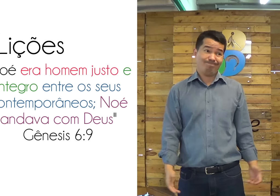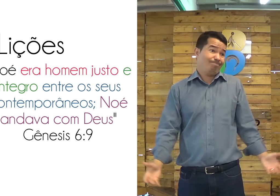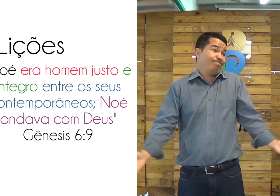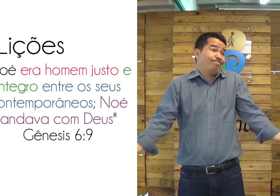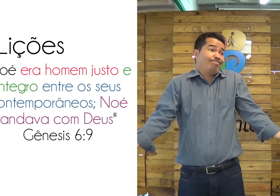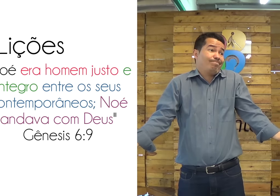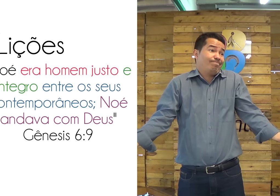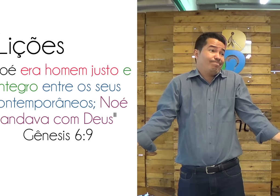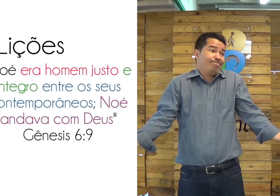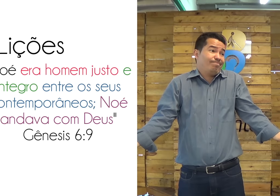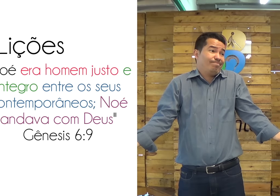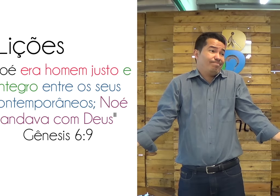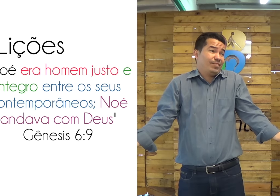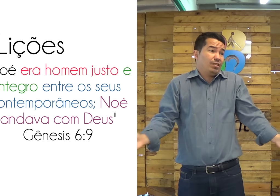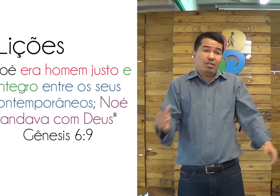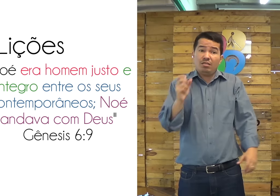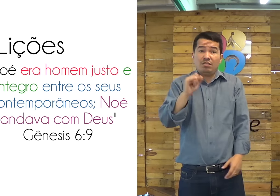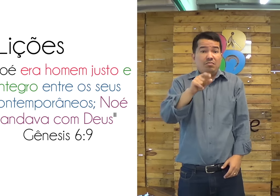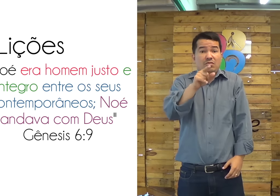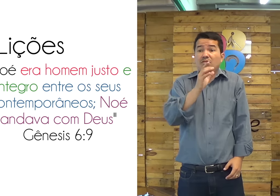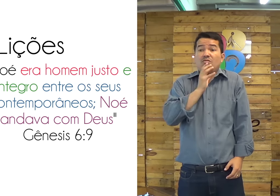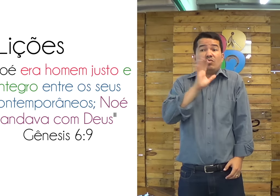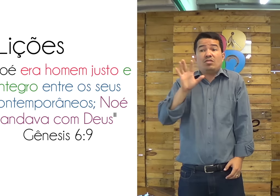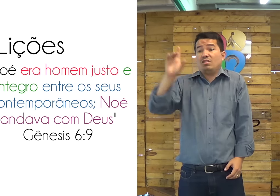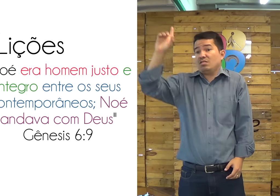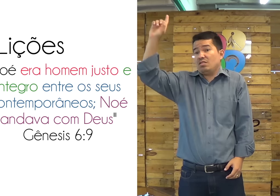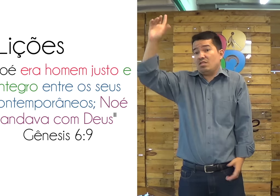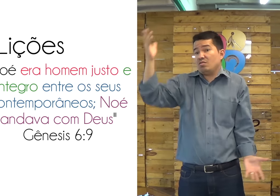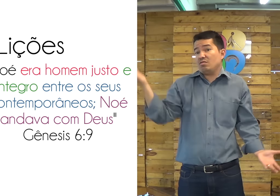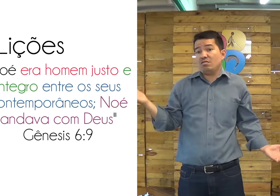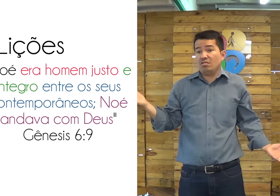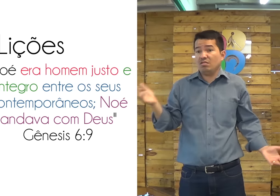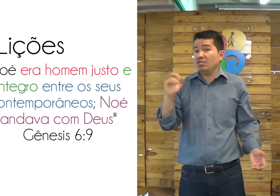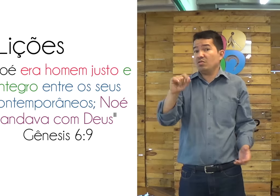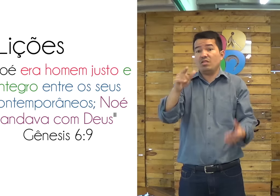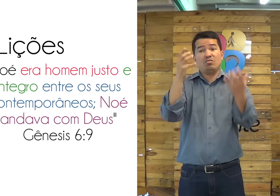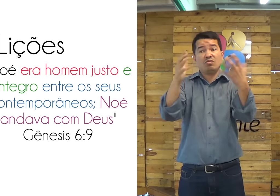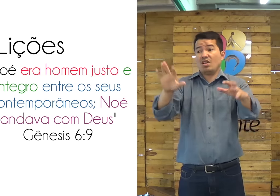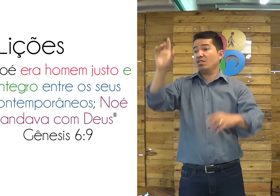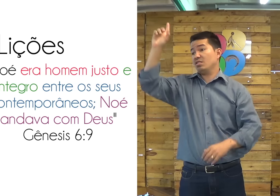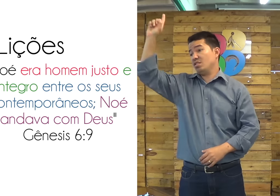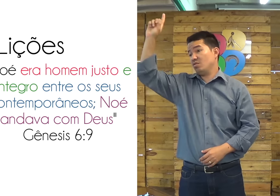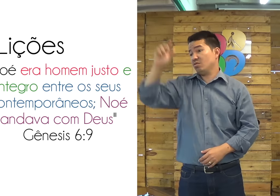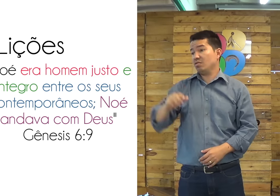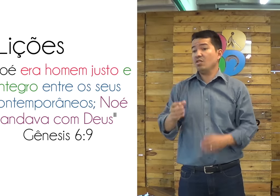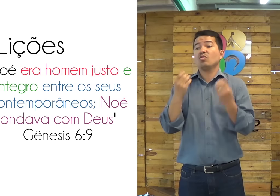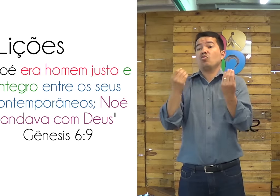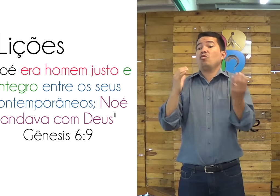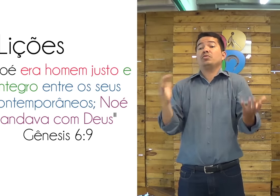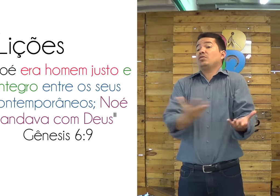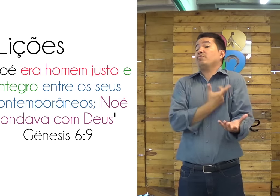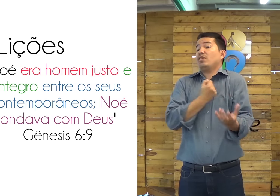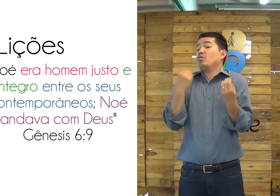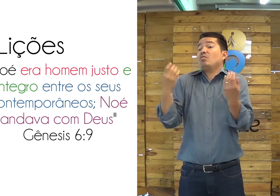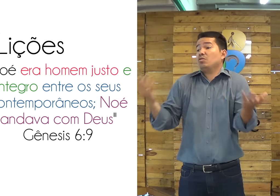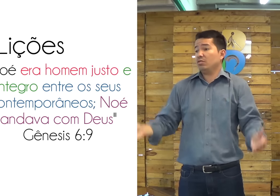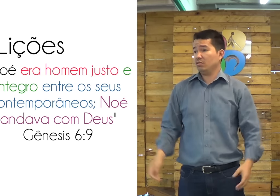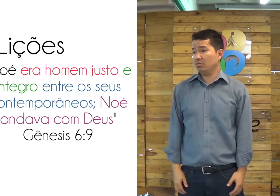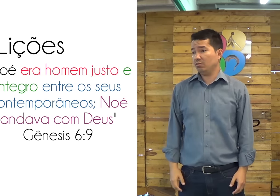Deus é isso se você não conhece a Deus se você não quer nada com Deus como é que ele vai te